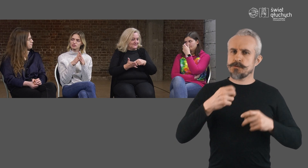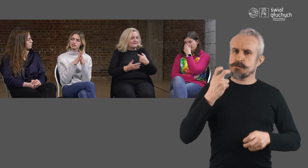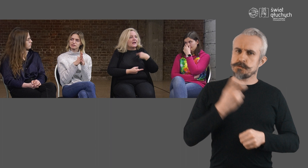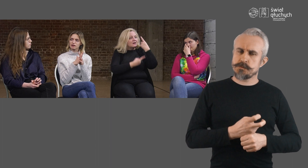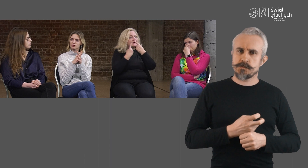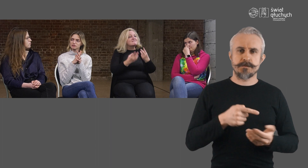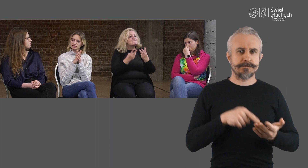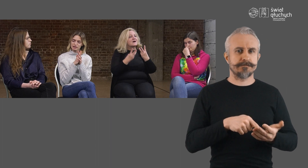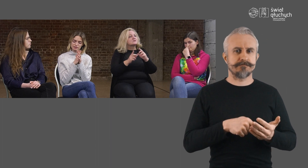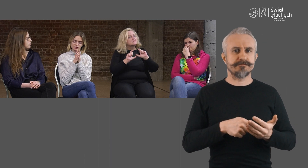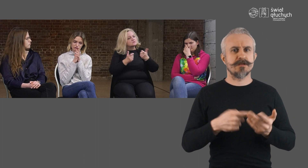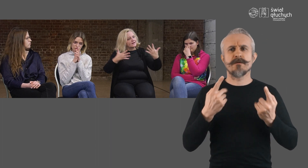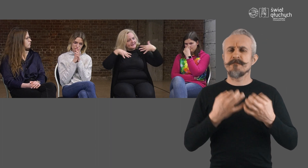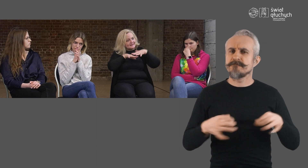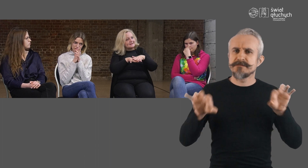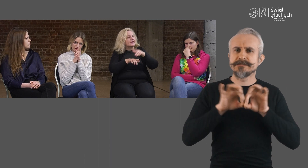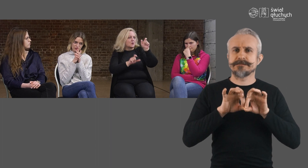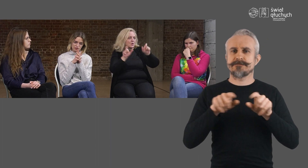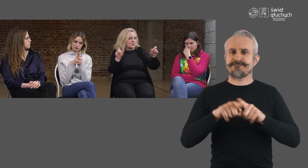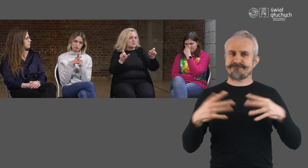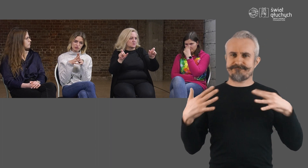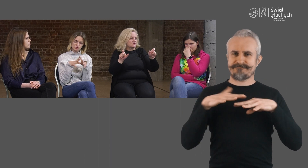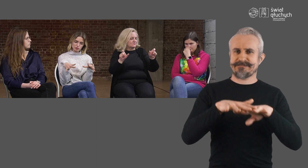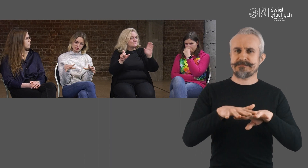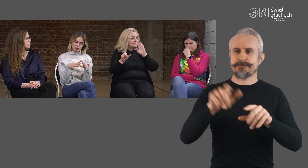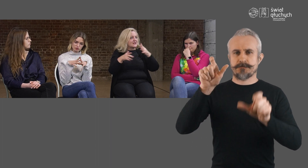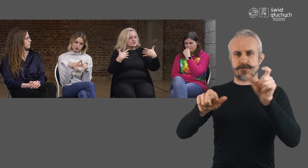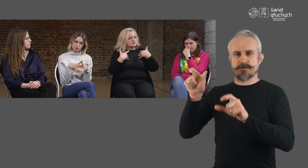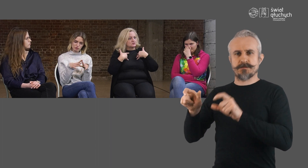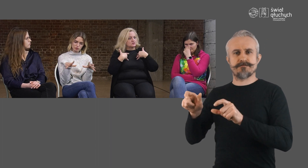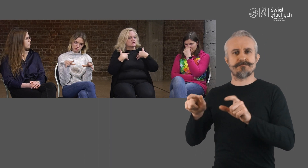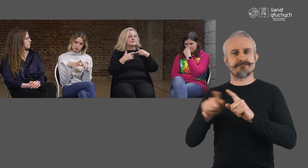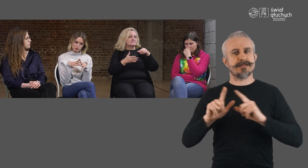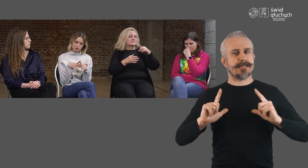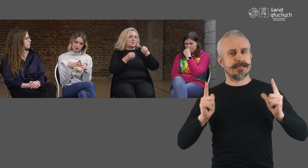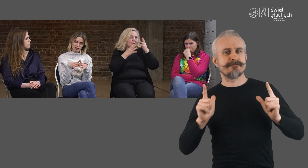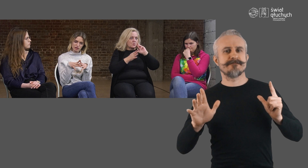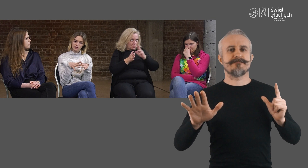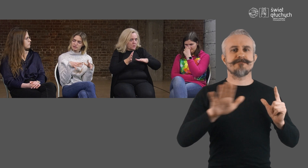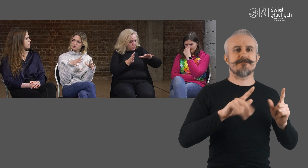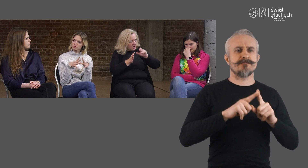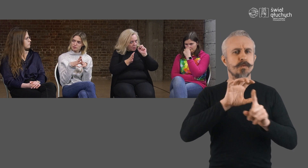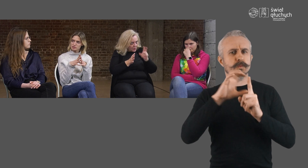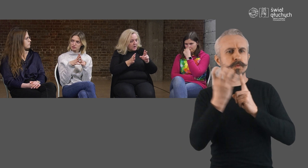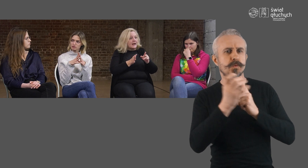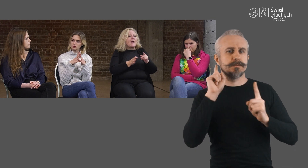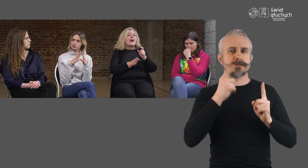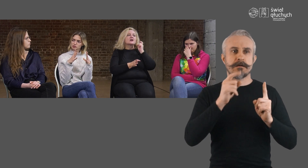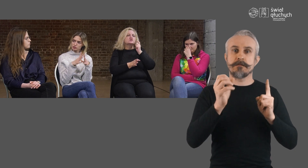Myślę, że ważna jest taka jakby integracja osób, które żyją w tym otoczeniu, w kulturze głuchych, z